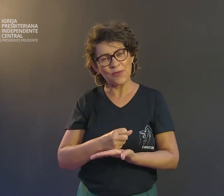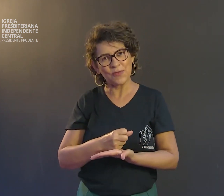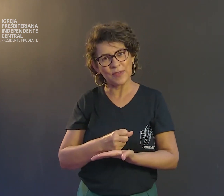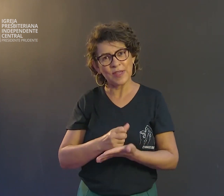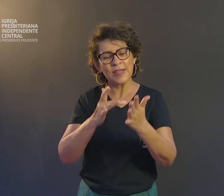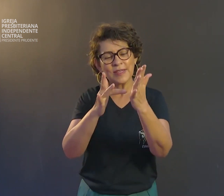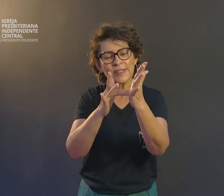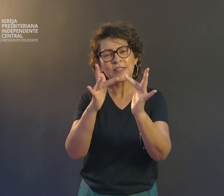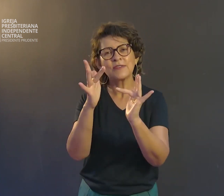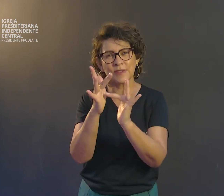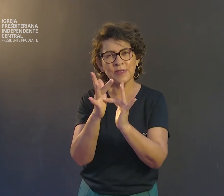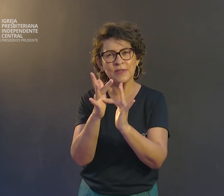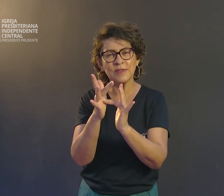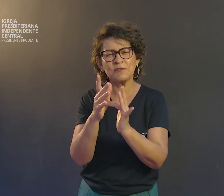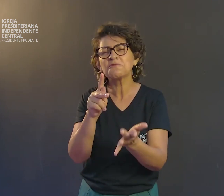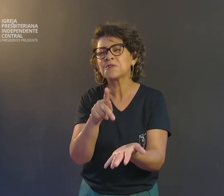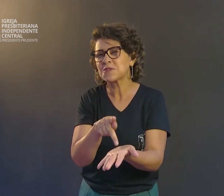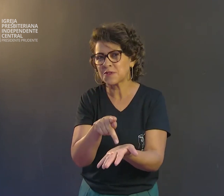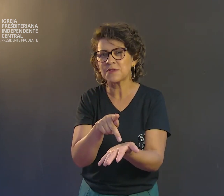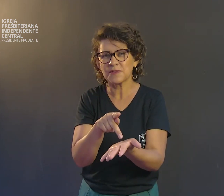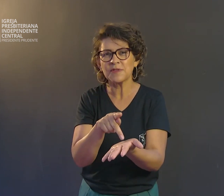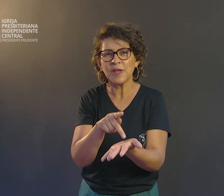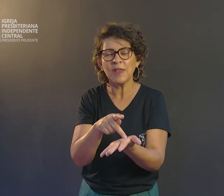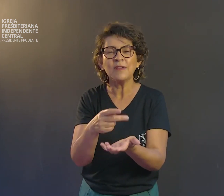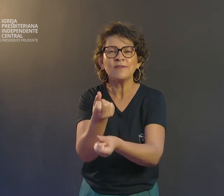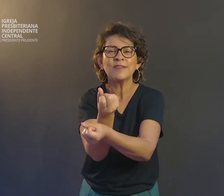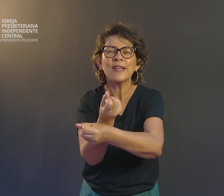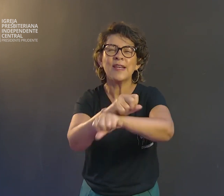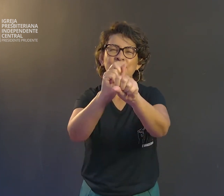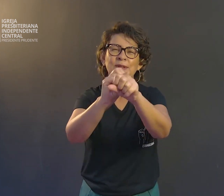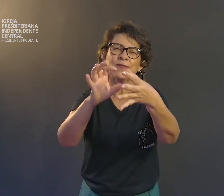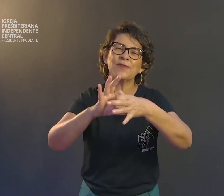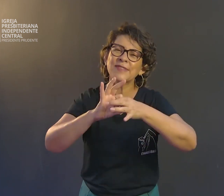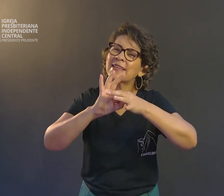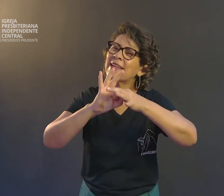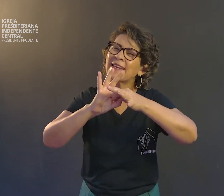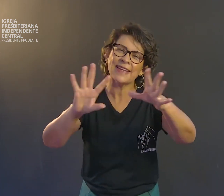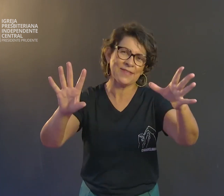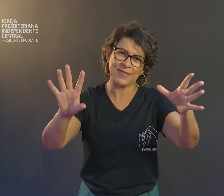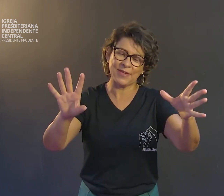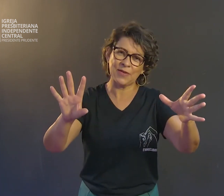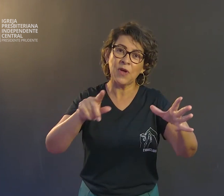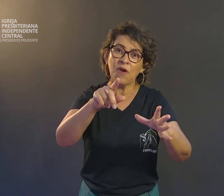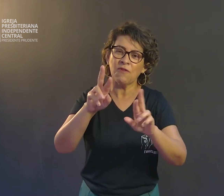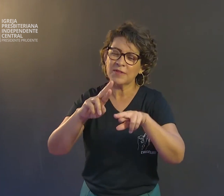Jesus verdadeiramente te libertou. Você entrou no reino de Deus e